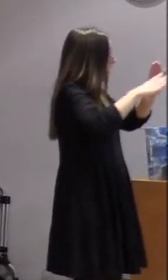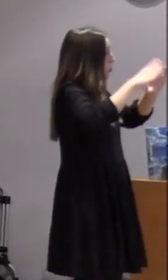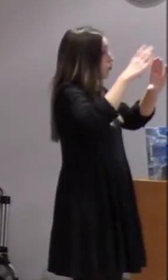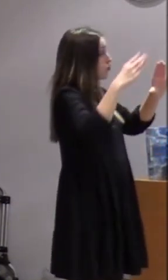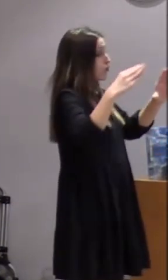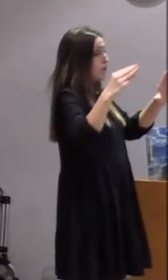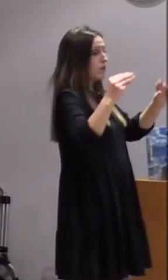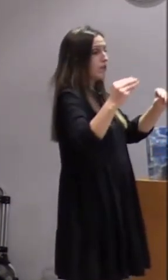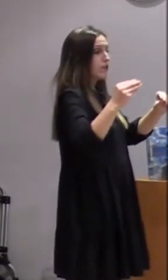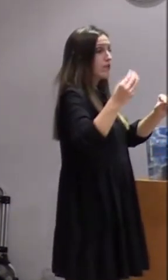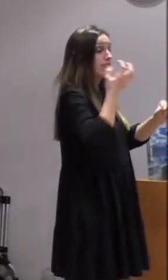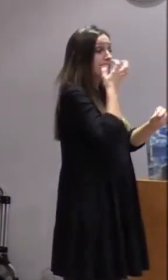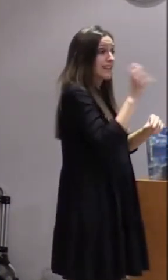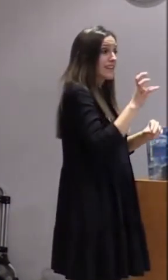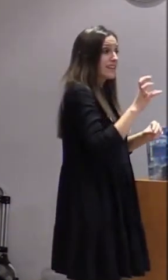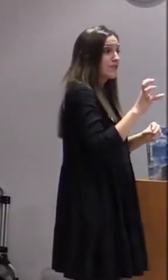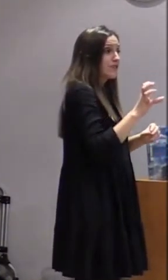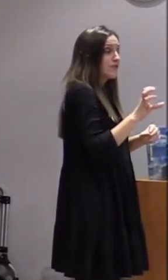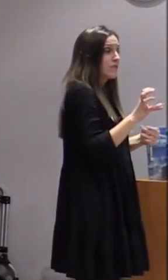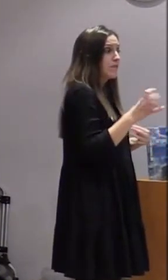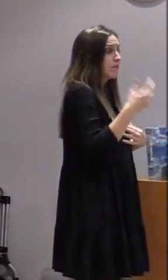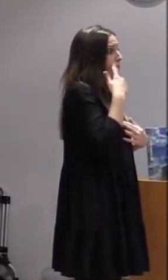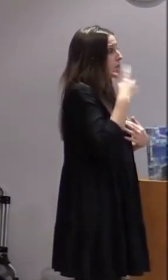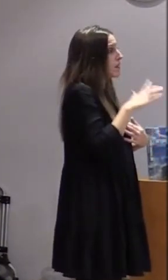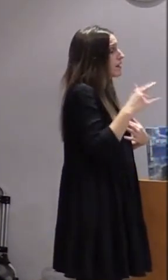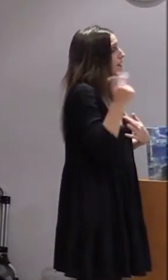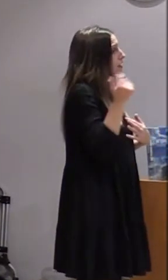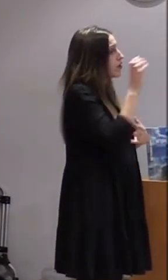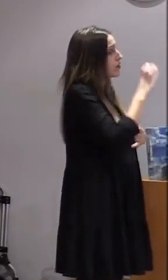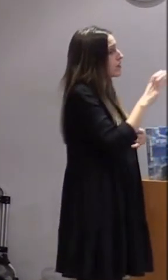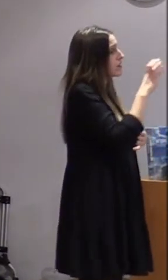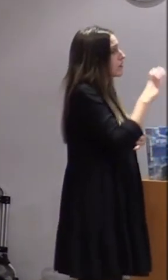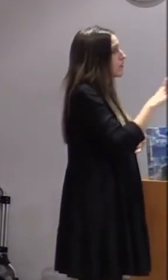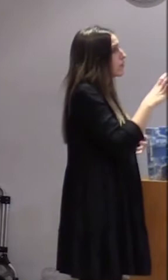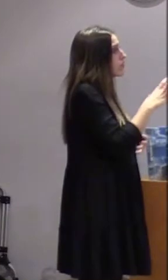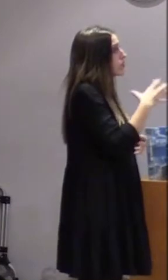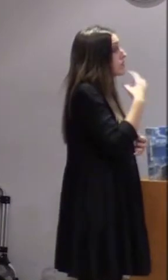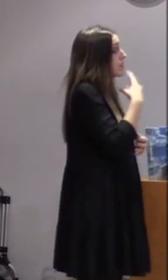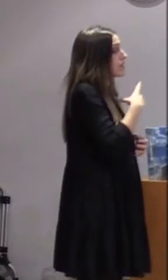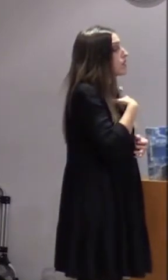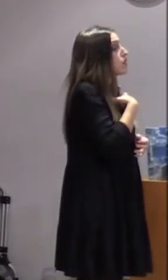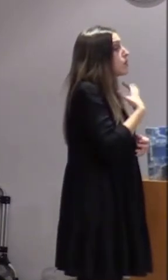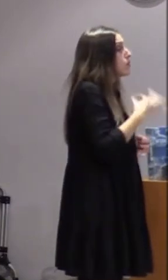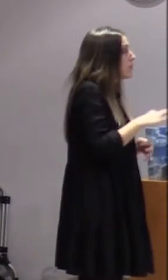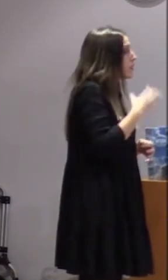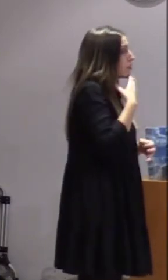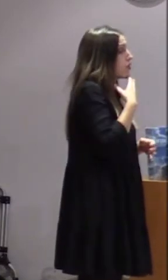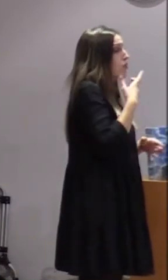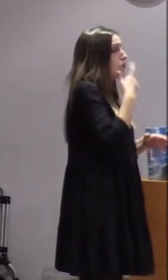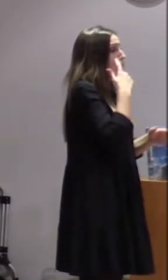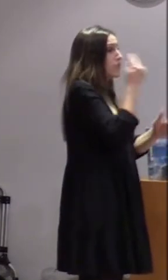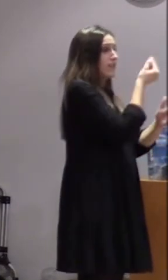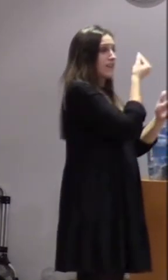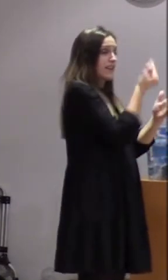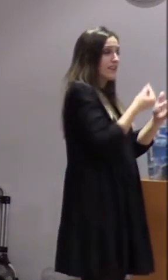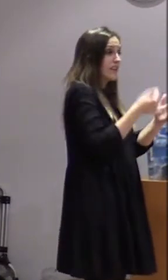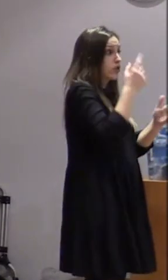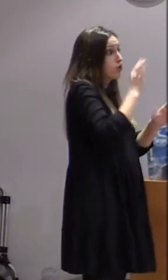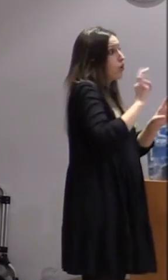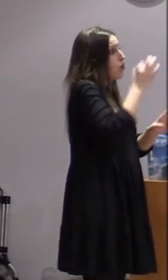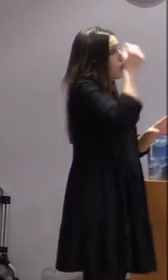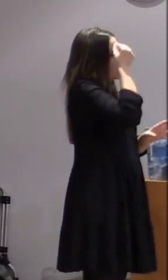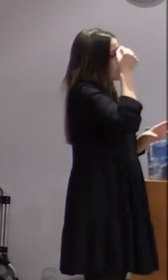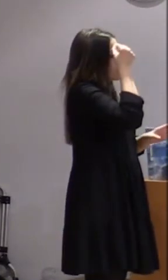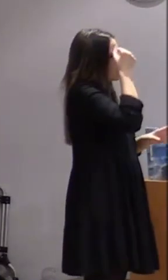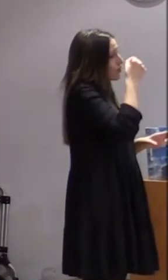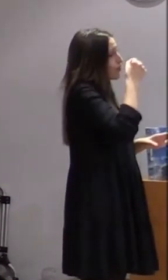Moon, pues parece que estos científicos dicen que es más probable que sea un retrato o un recuerdo de las nubes